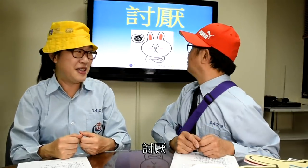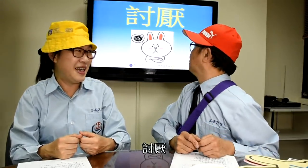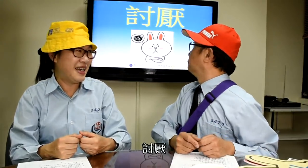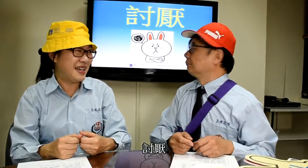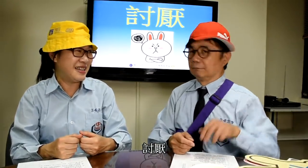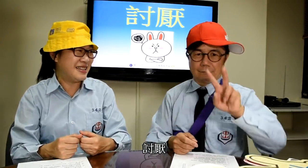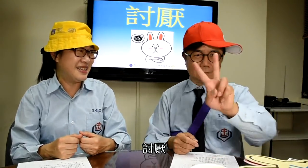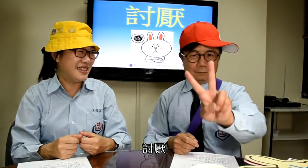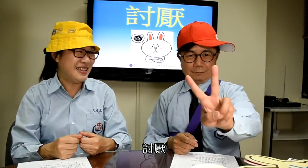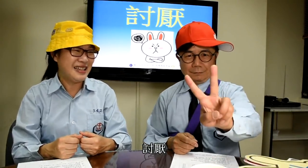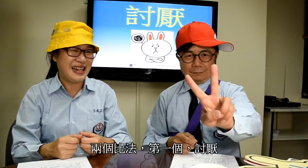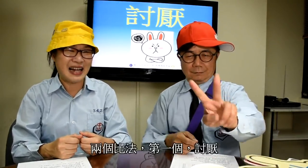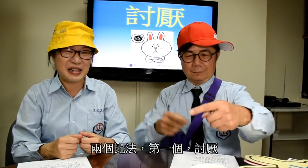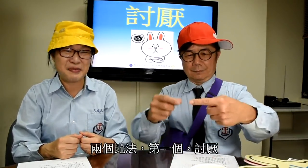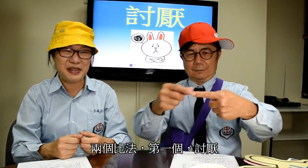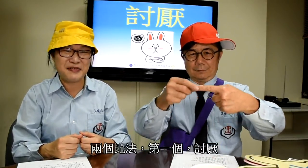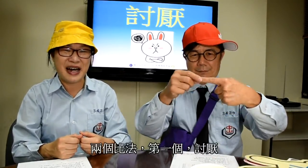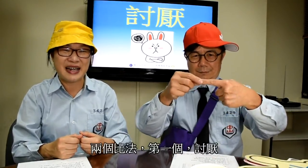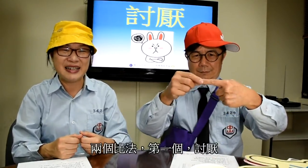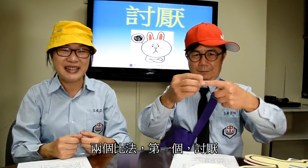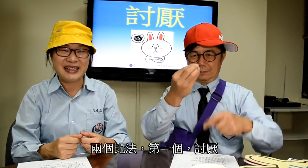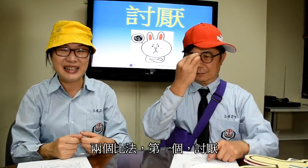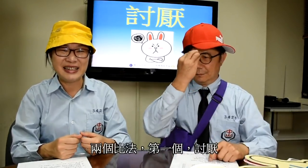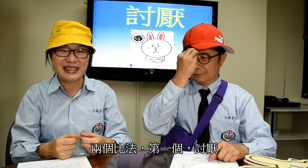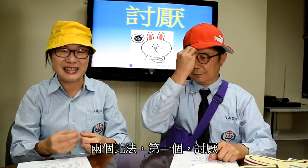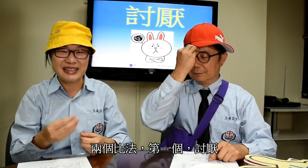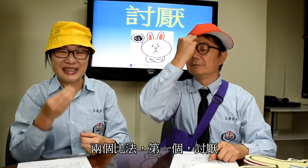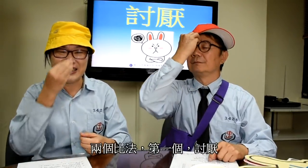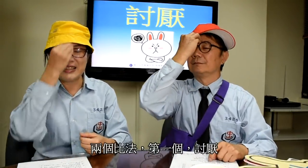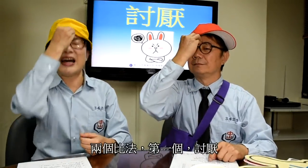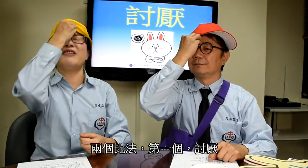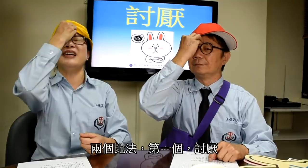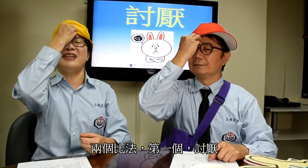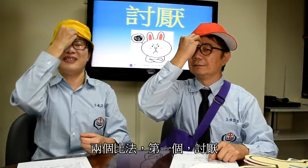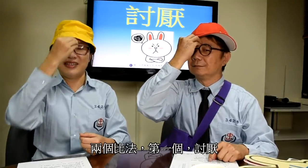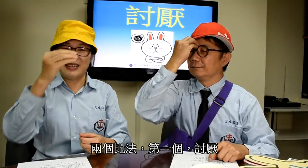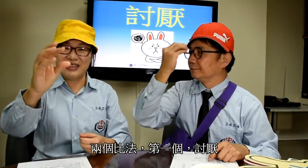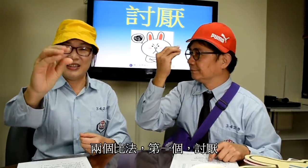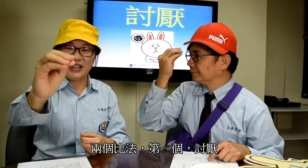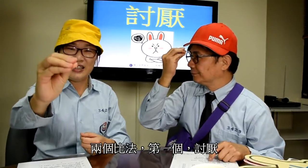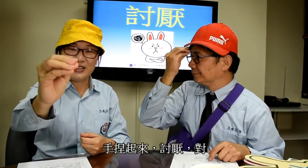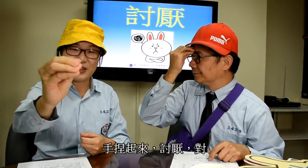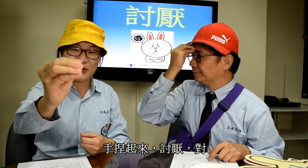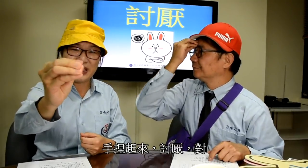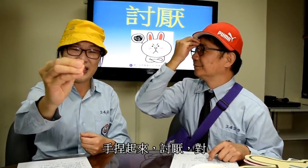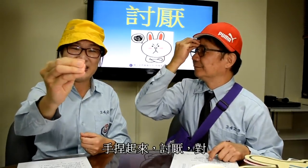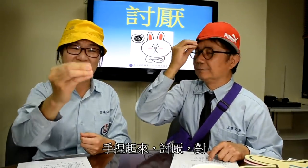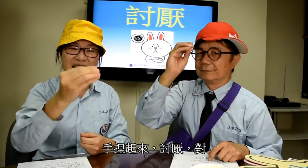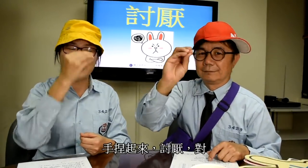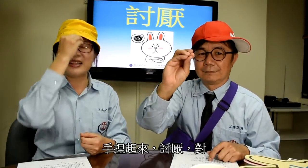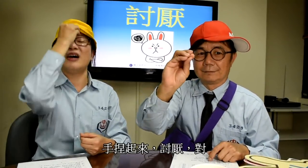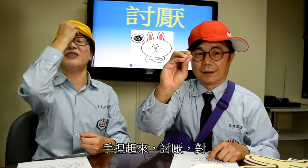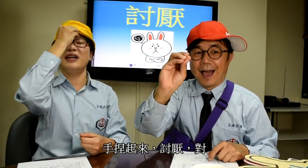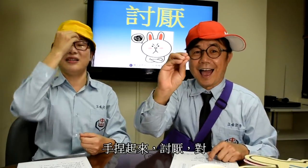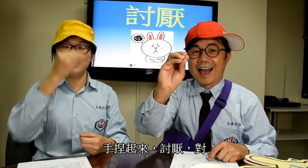厌两个笔法，第一个讨厌，手捏起来讨厌，